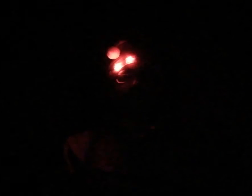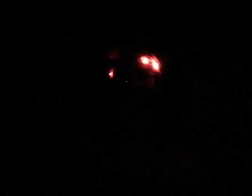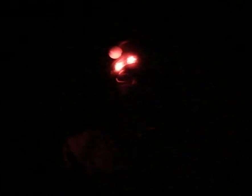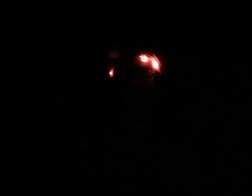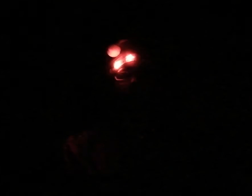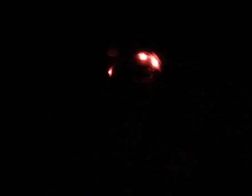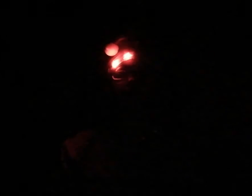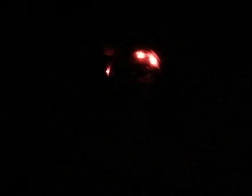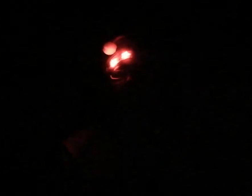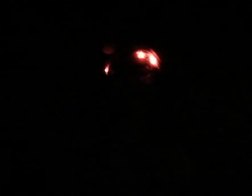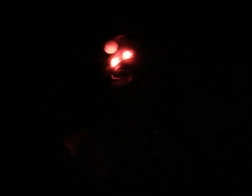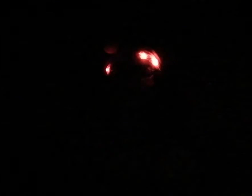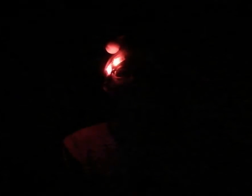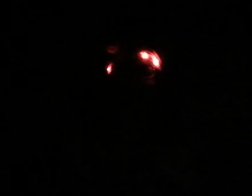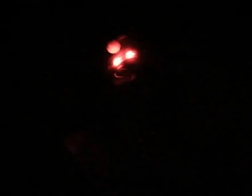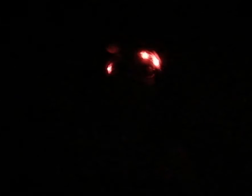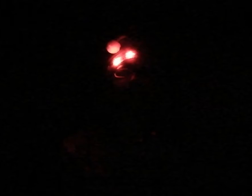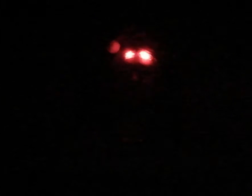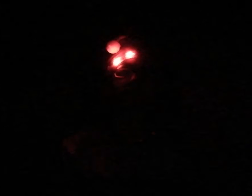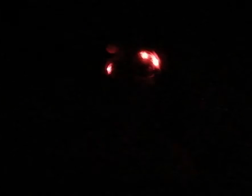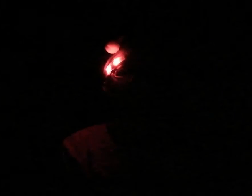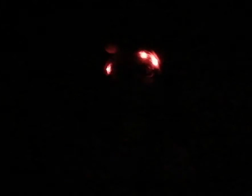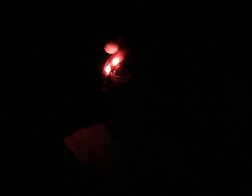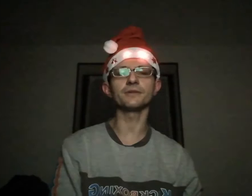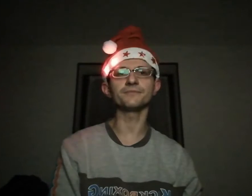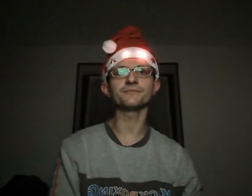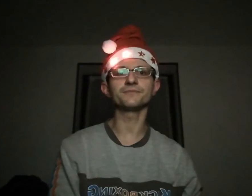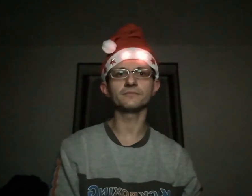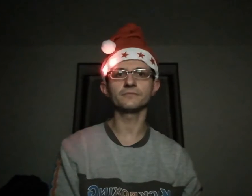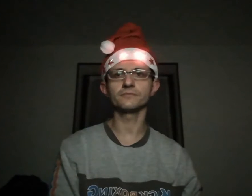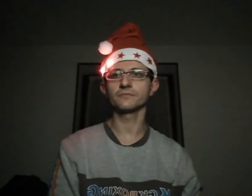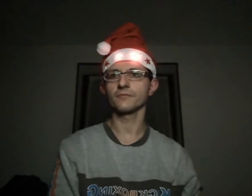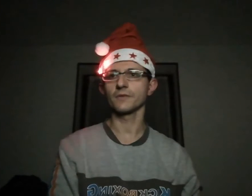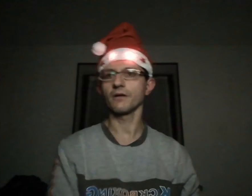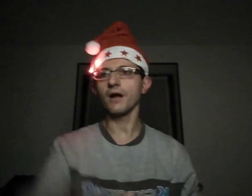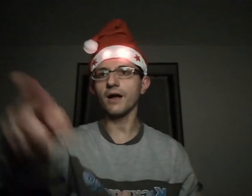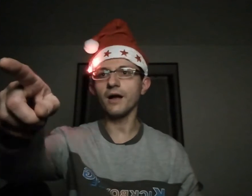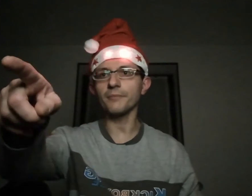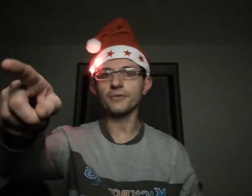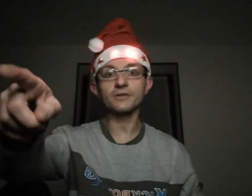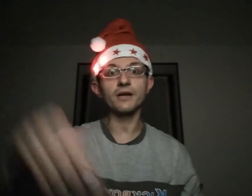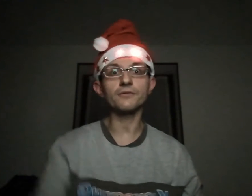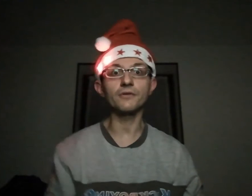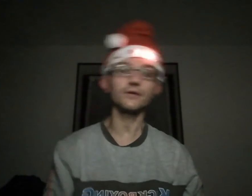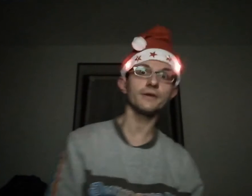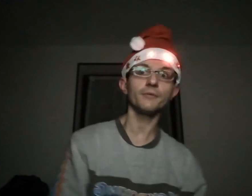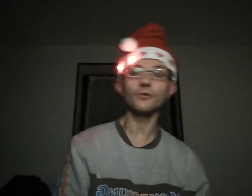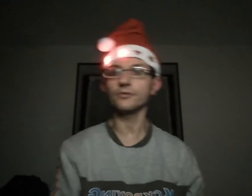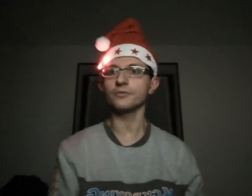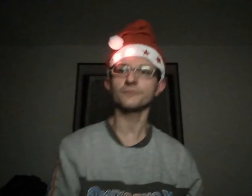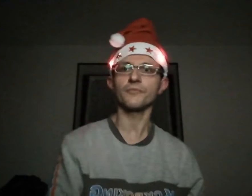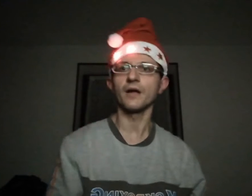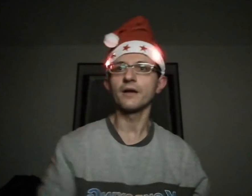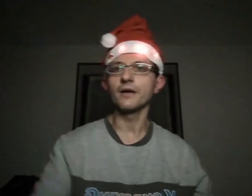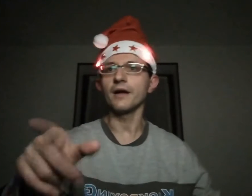C'è andato lo schermo. Ma si ci vede, eh? Ah, però di là non si vede molto. Ah,